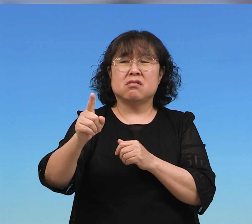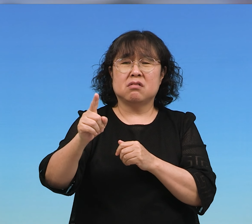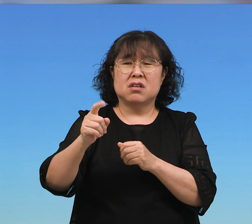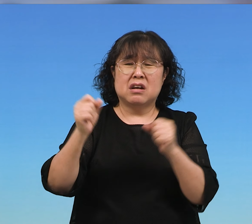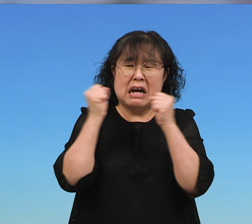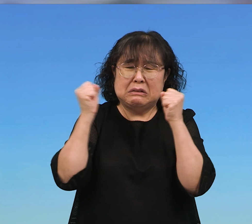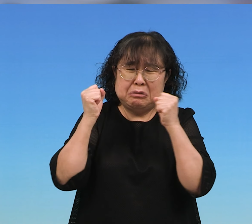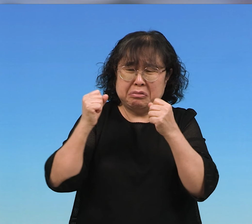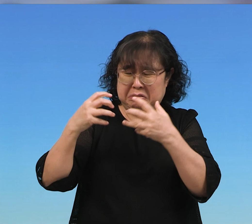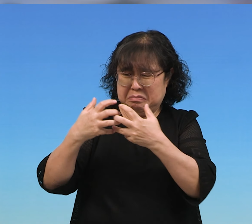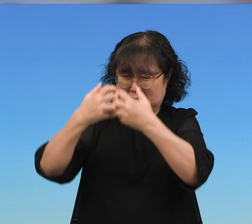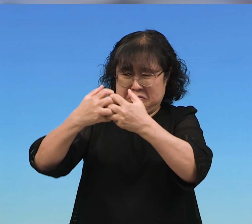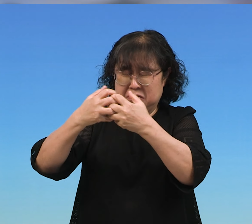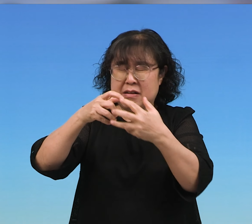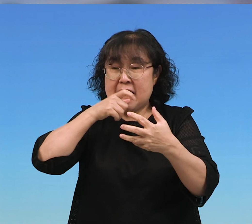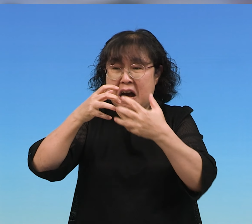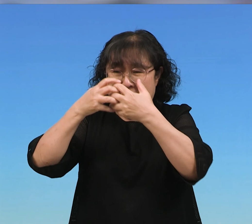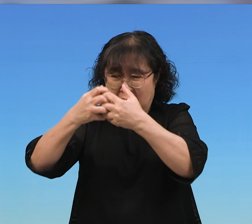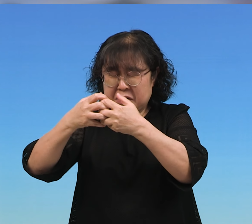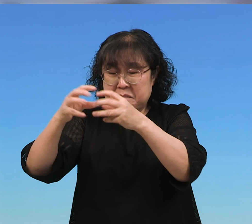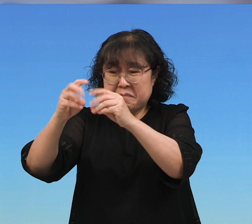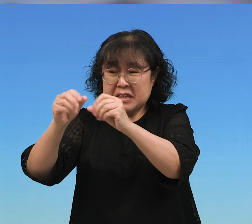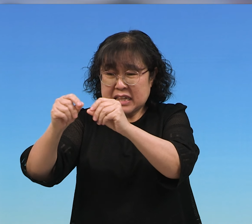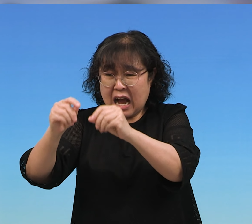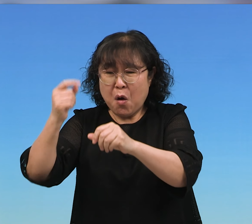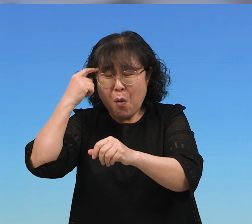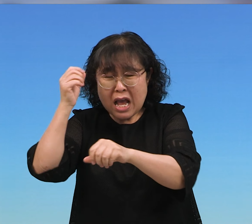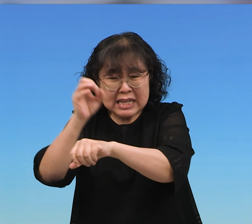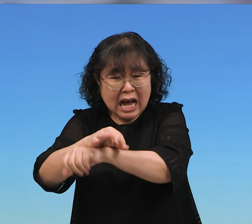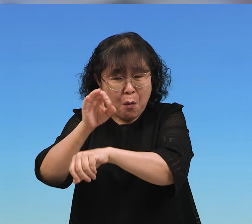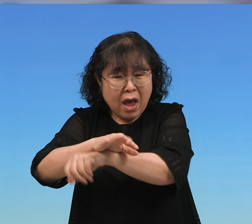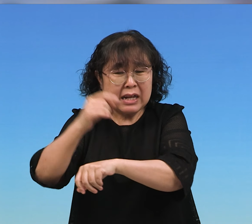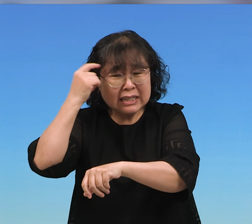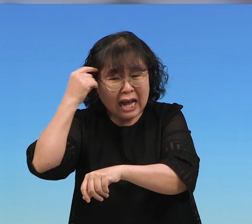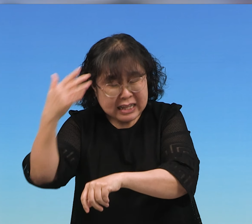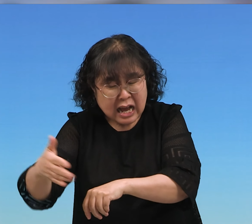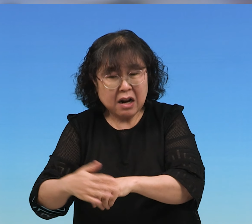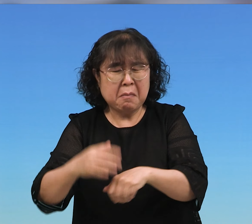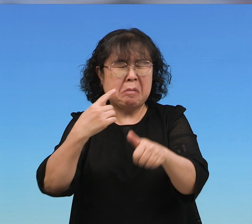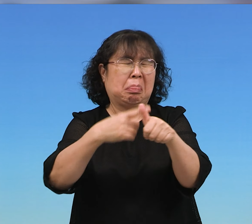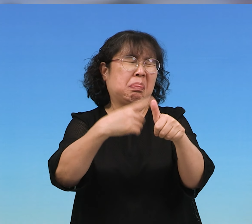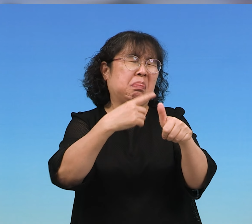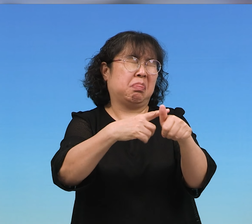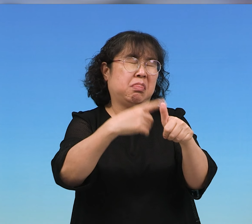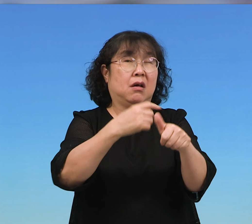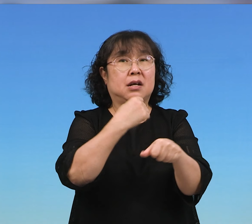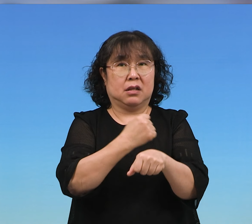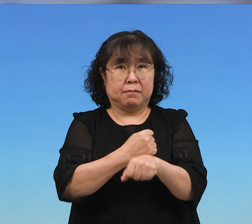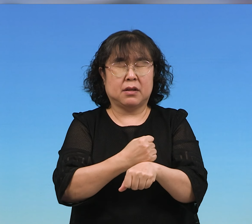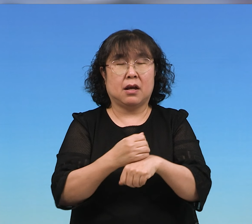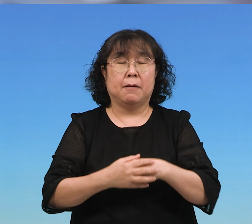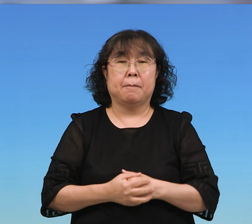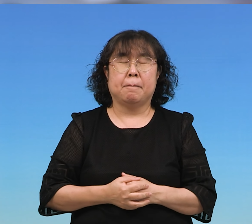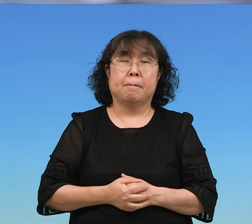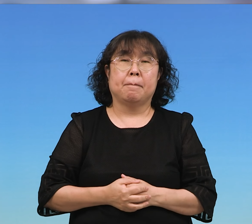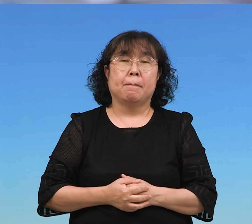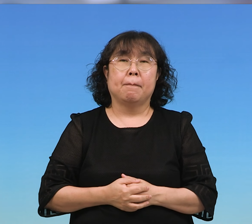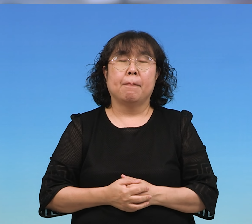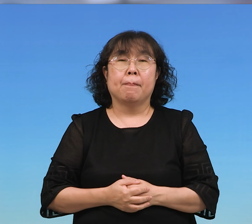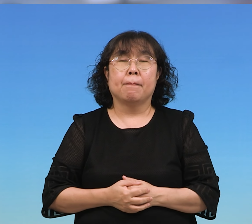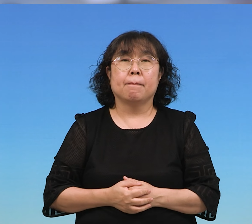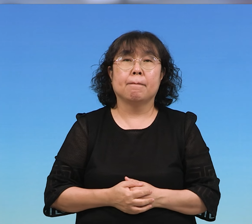알래스카 그 동토의 땅 그거 쓸데없는 땅 사갖고 뭐 하느냐는 거죠. 그래서 뭐 언론들이요 막 비아냥거리면서 글을